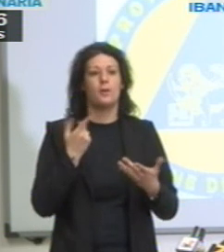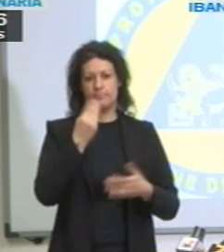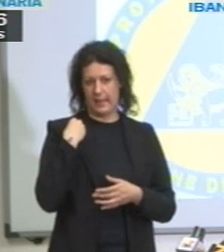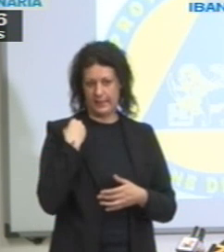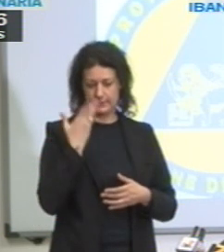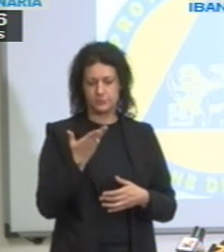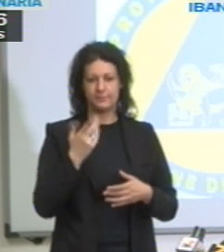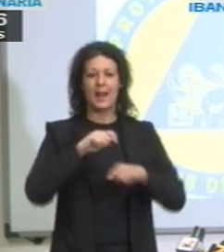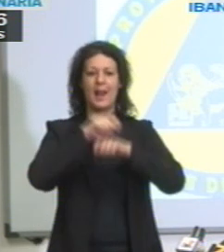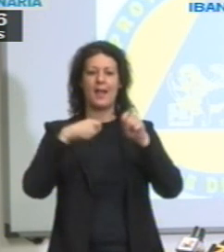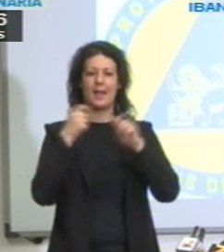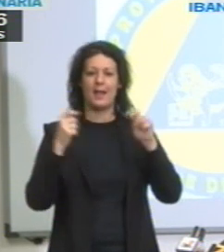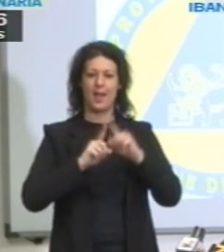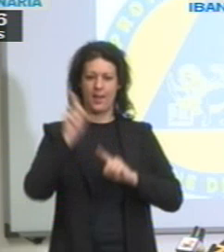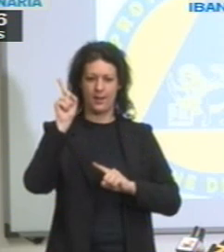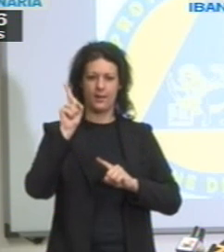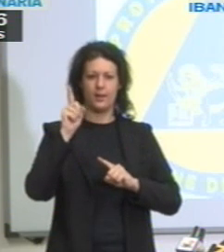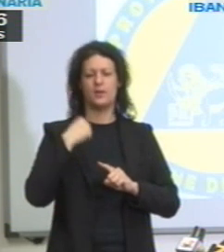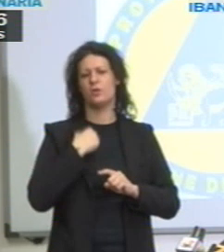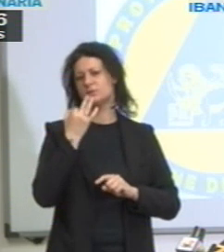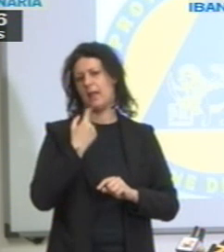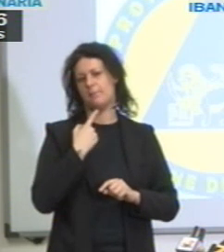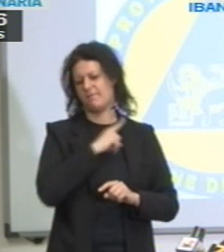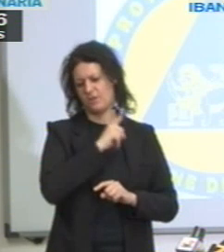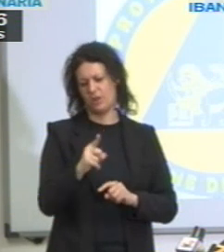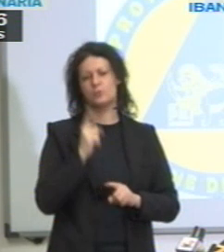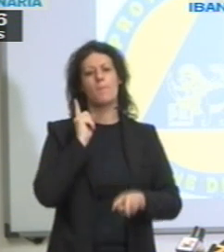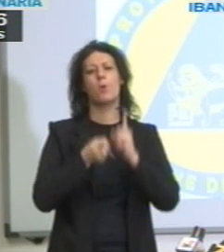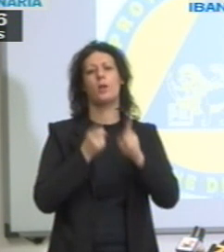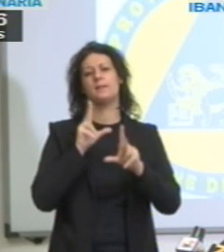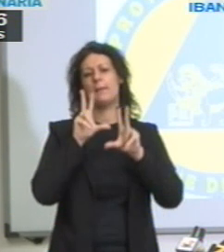te, io sono sempre rispettoso di non parlare di politica, come avete visto.